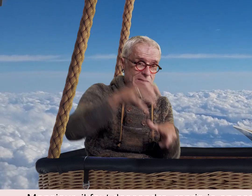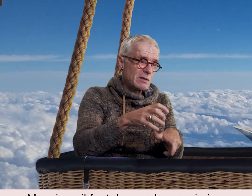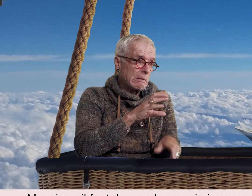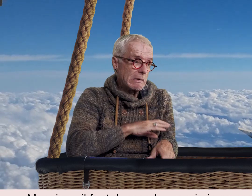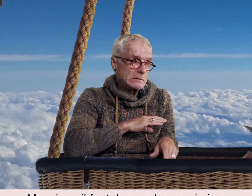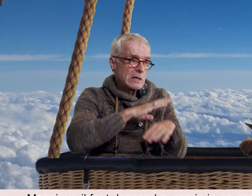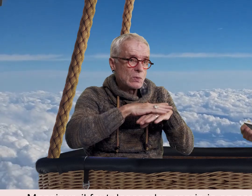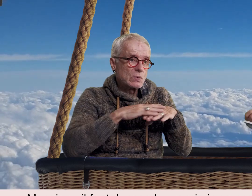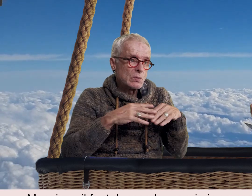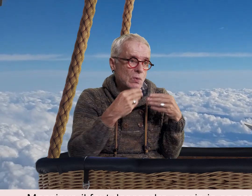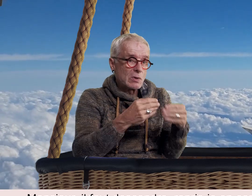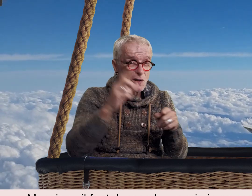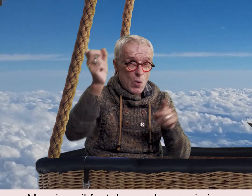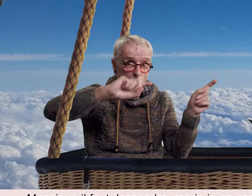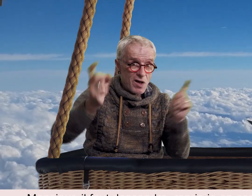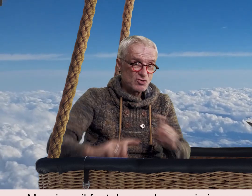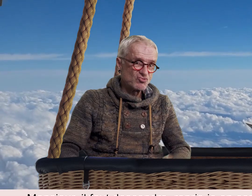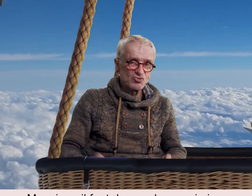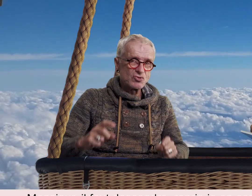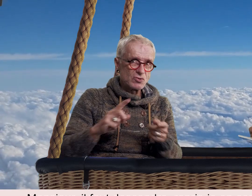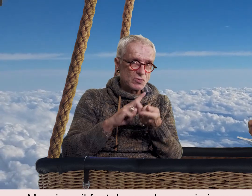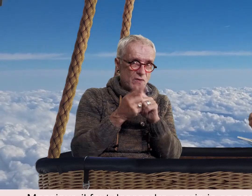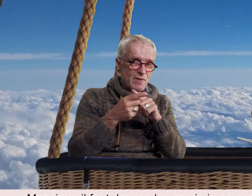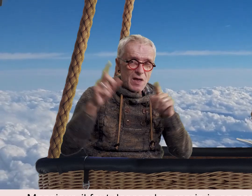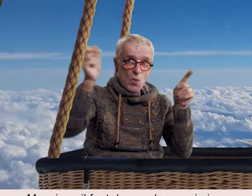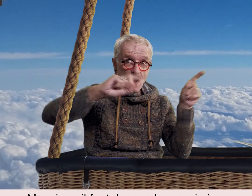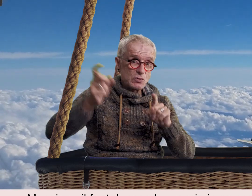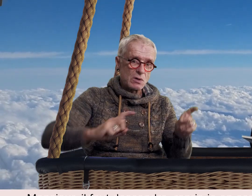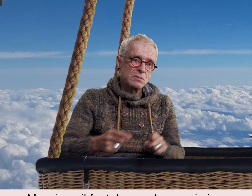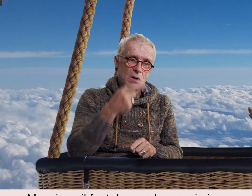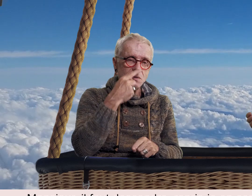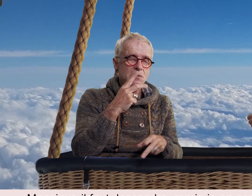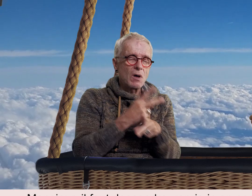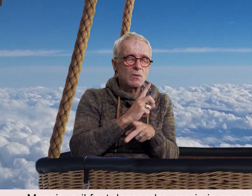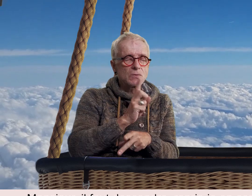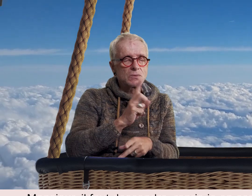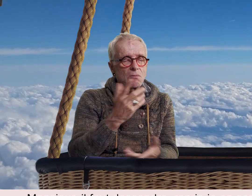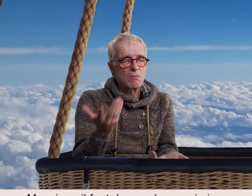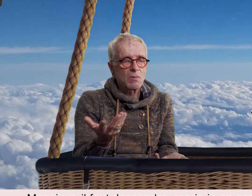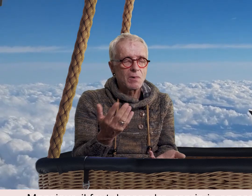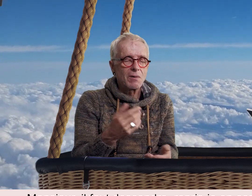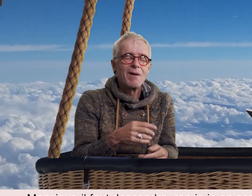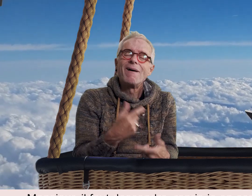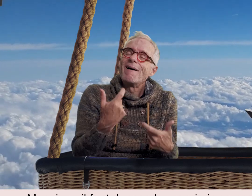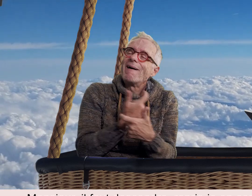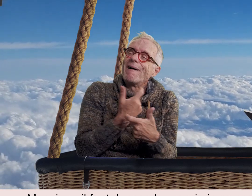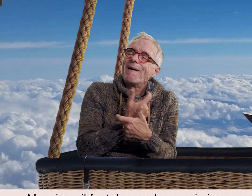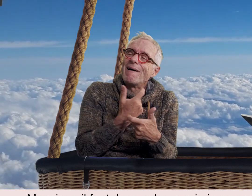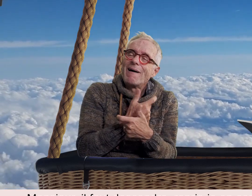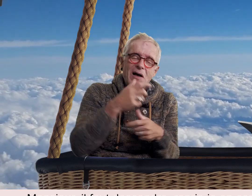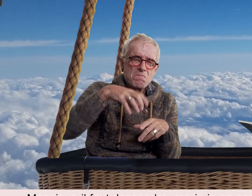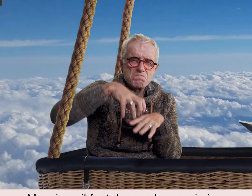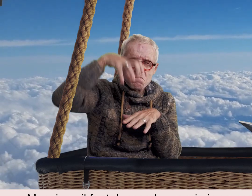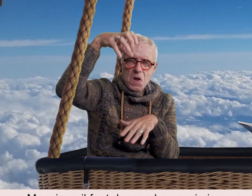la douceur. L'orage se forme autour de nous. Il ne serait pas prudent. Bah, nous monterons plus haut que